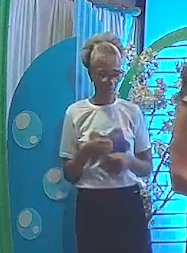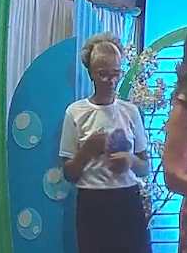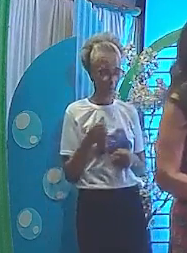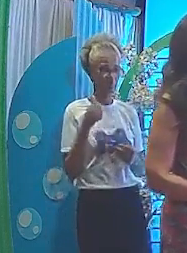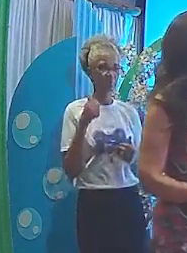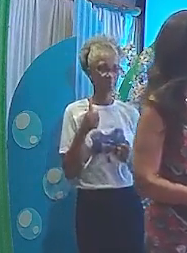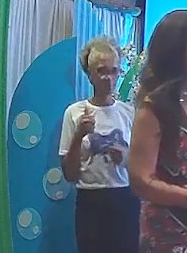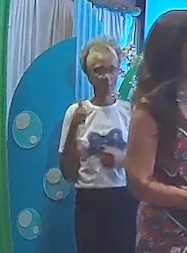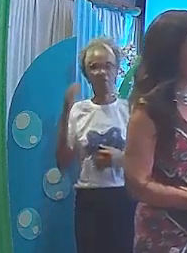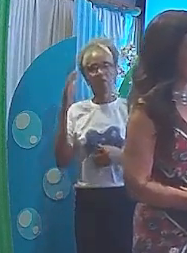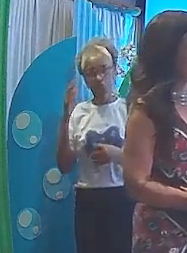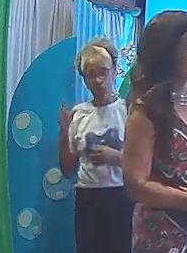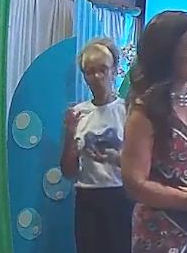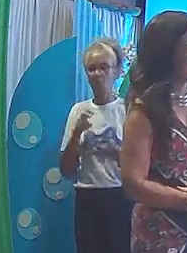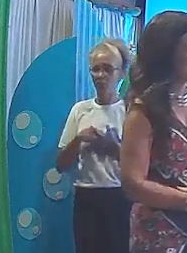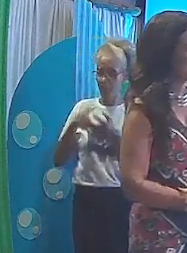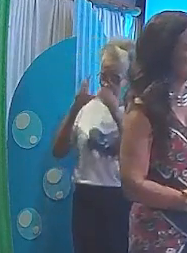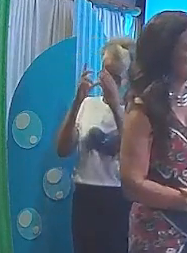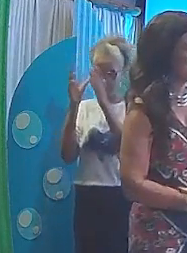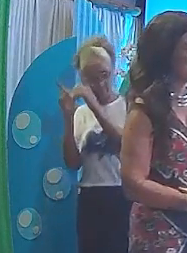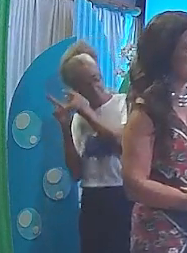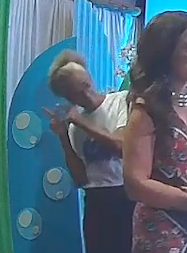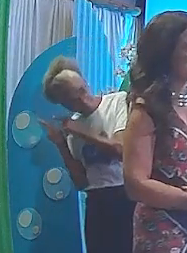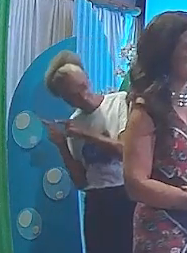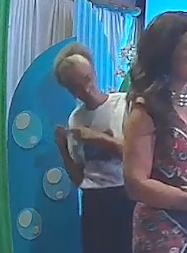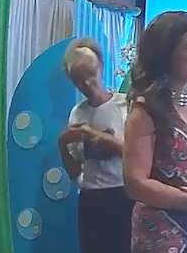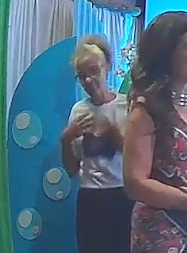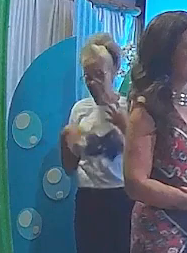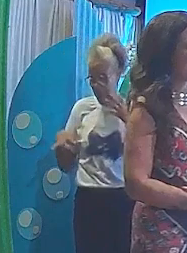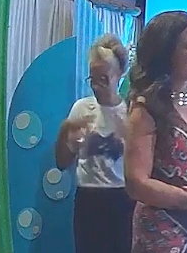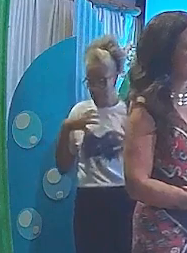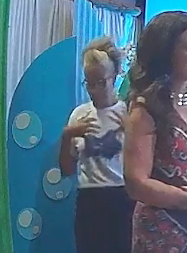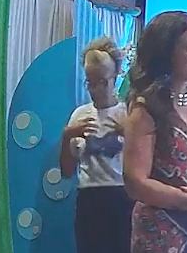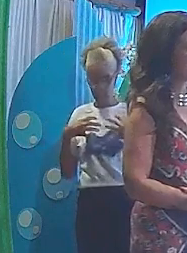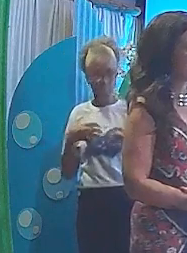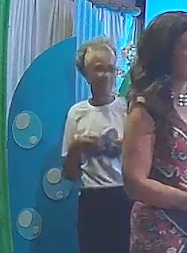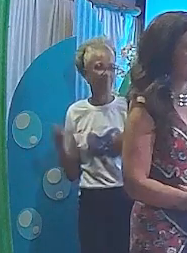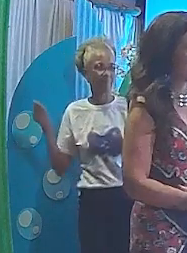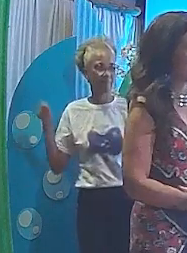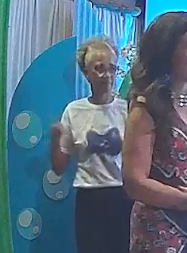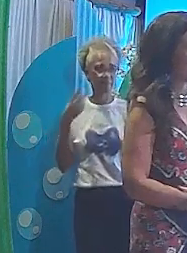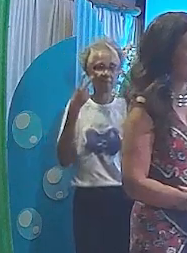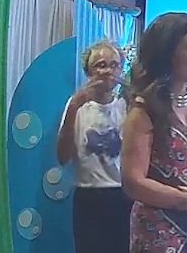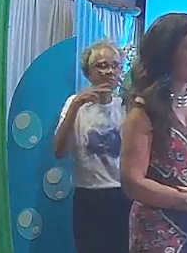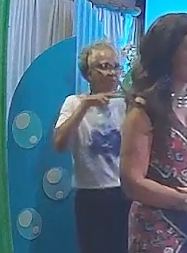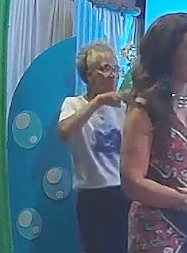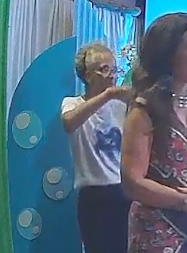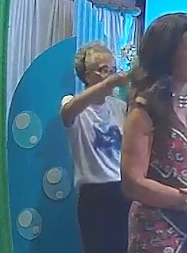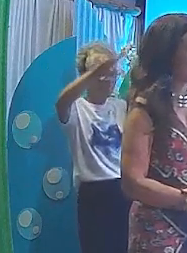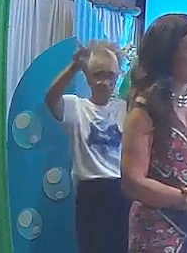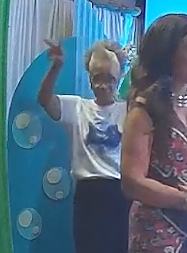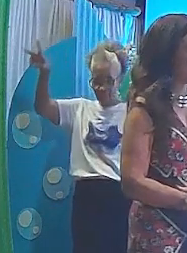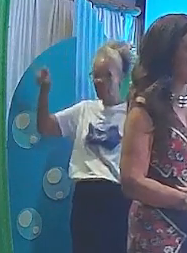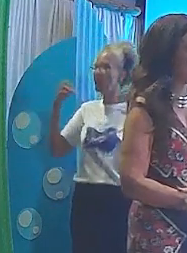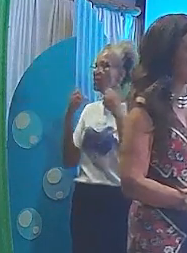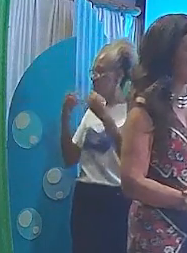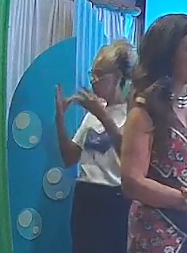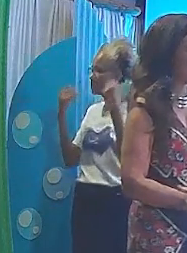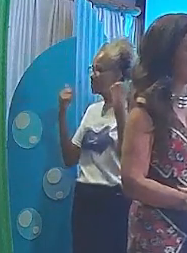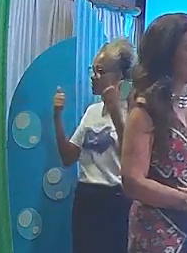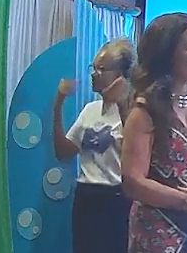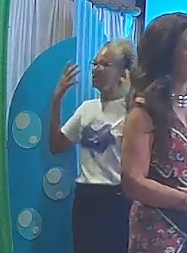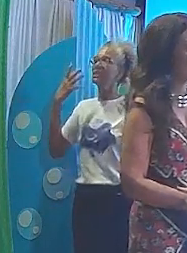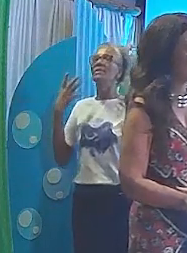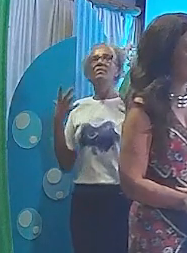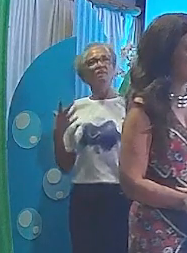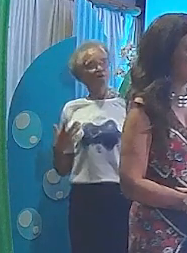passaram algumas noites sem dormir, mas quando você chega aqui e olha esse público, você vê que vale a pena e você